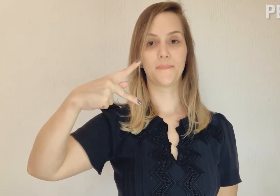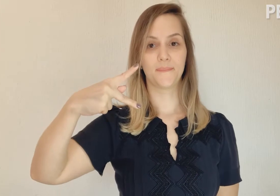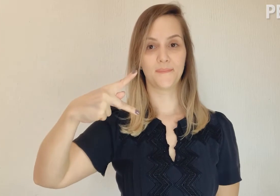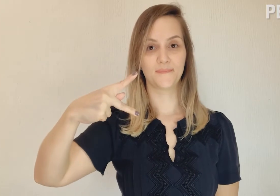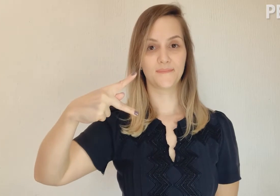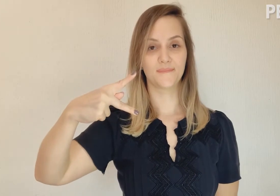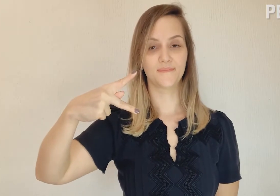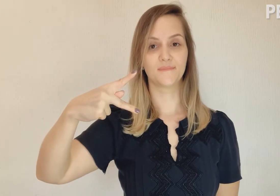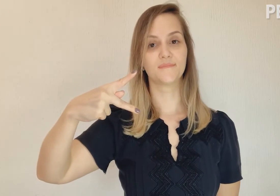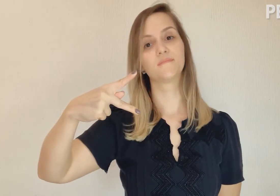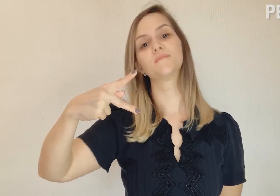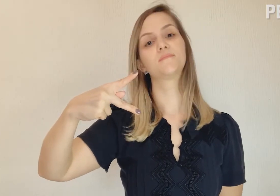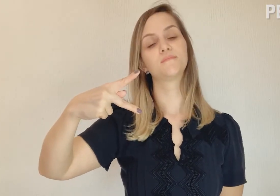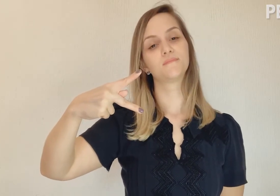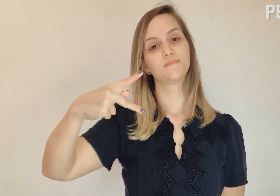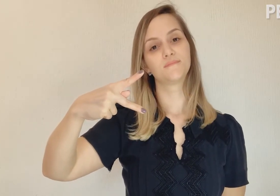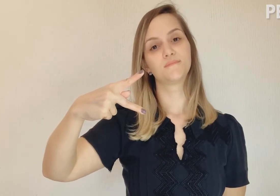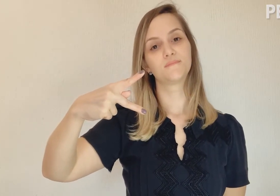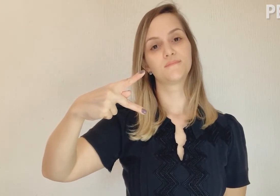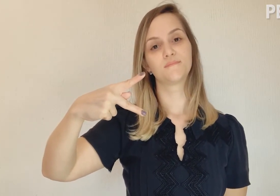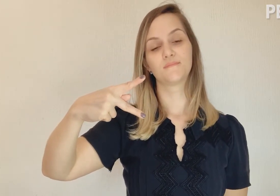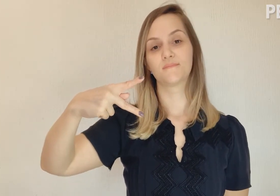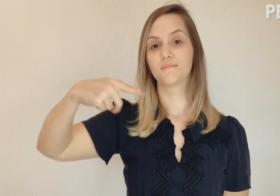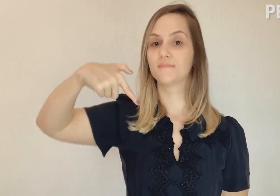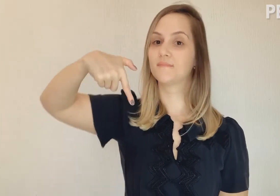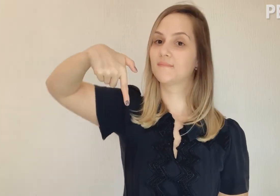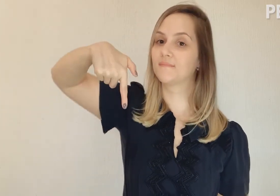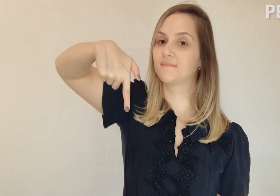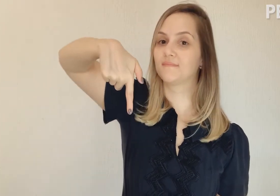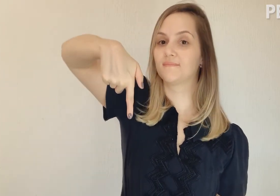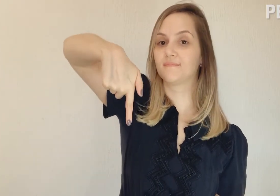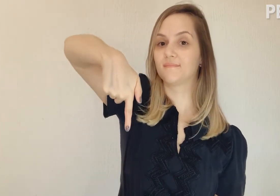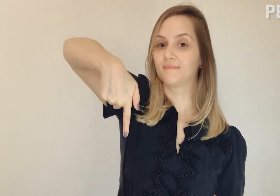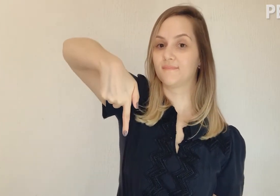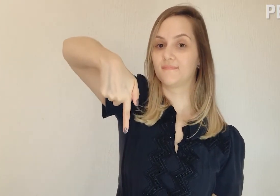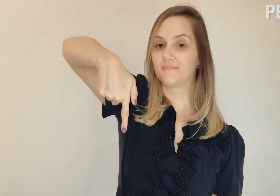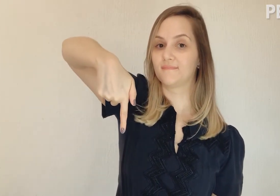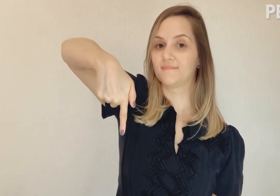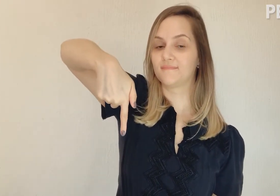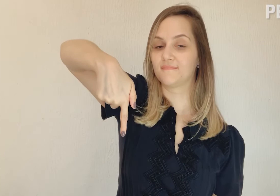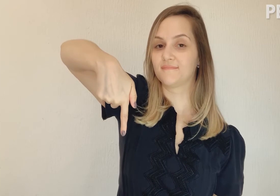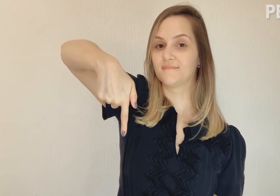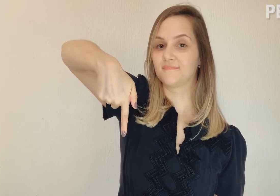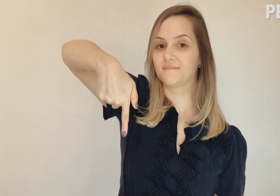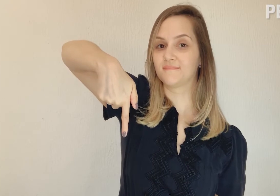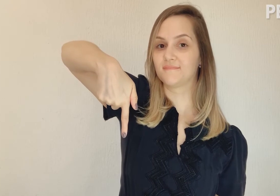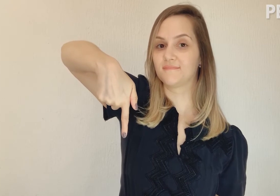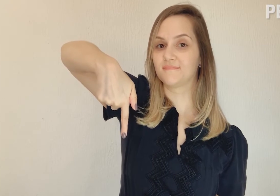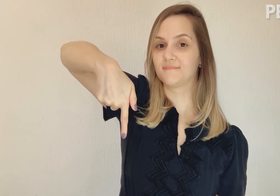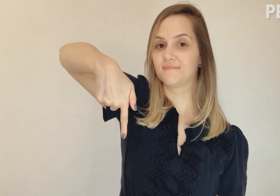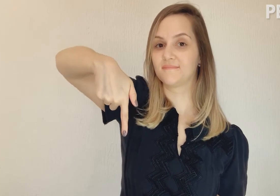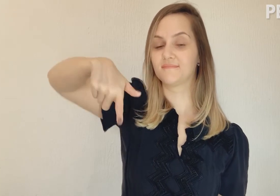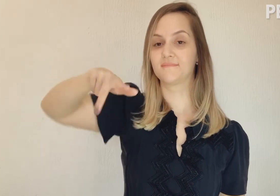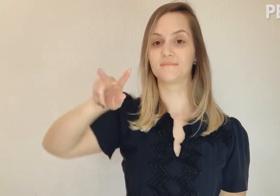Letra P é a mesma configuração da letra K e da letra H. A letra Q agora.